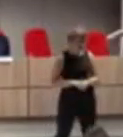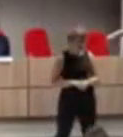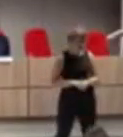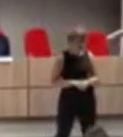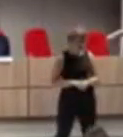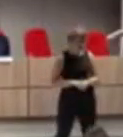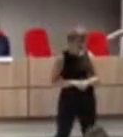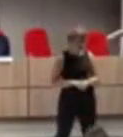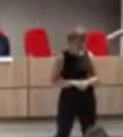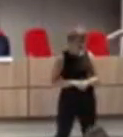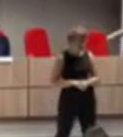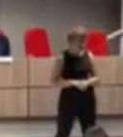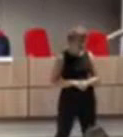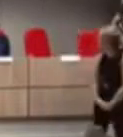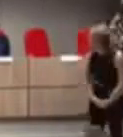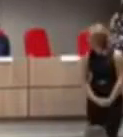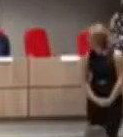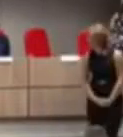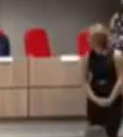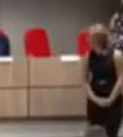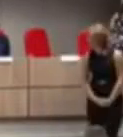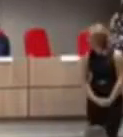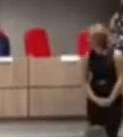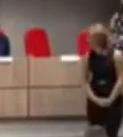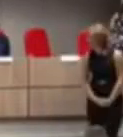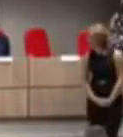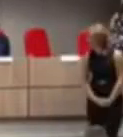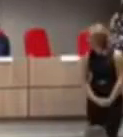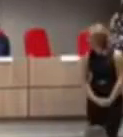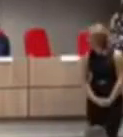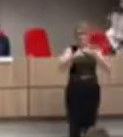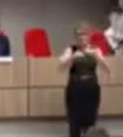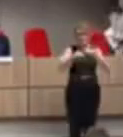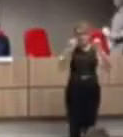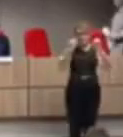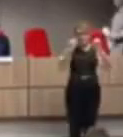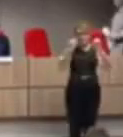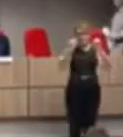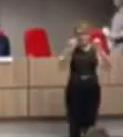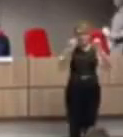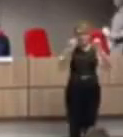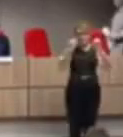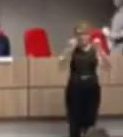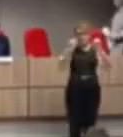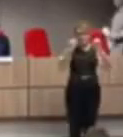Bom, vou antecipando, enquanto o pessoal instala os nossos slides,